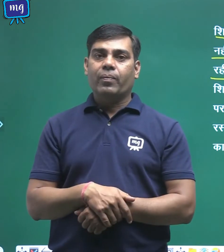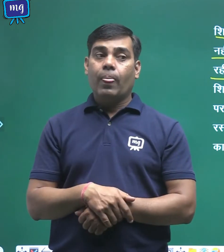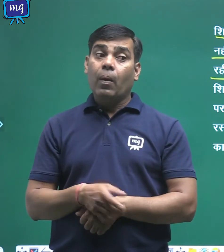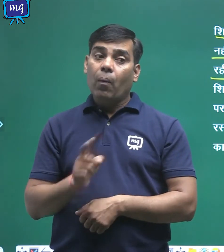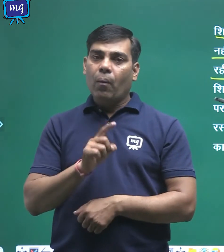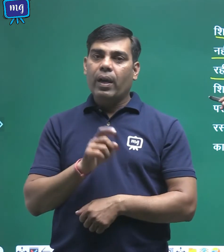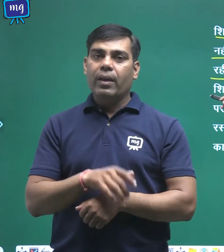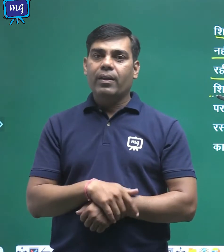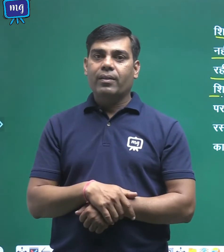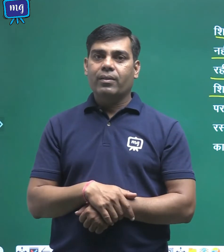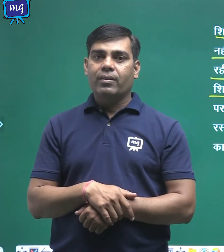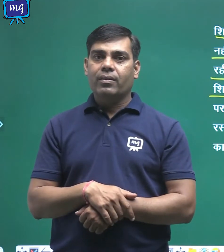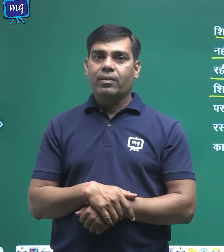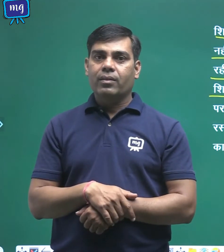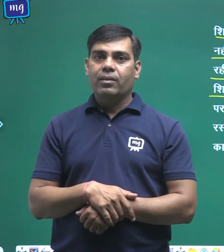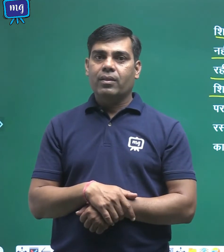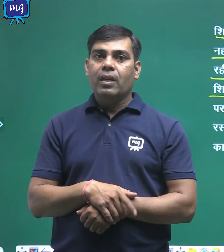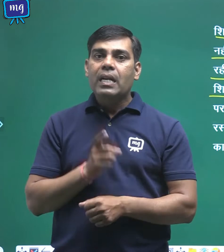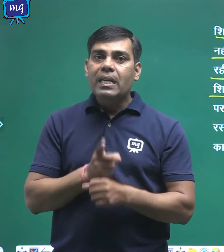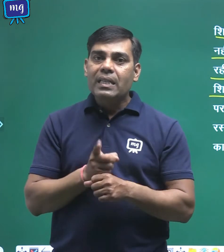वह शिक्षक की